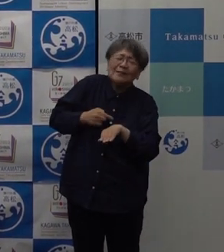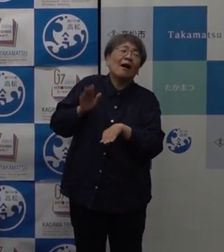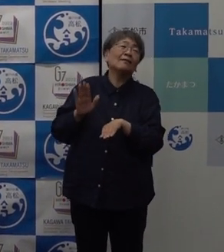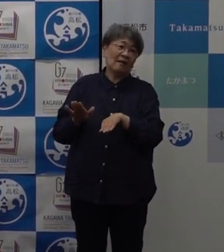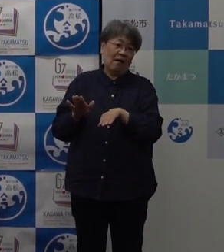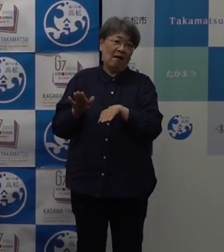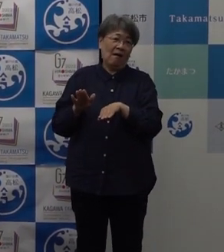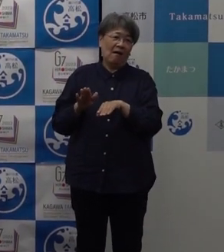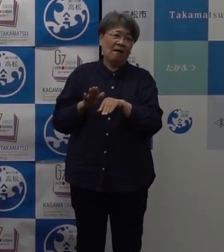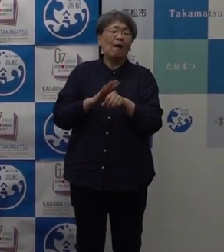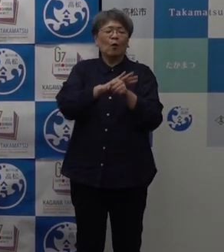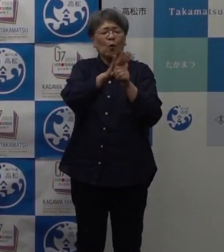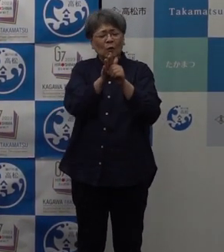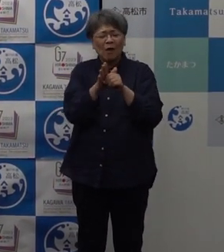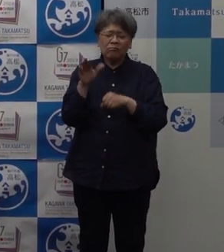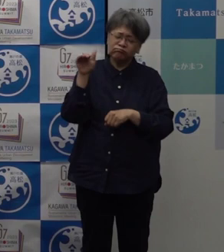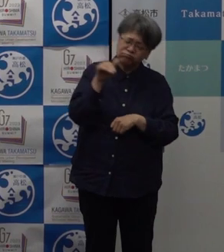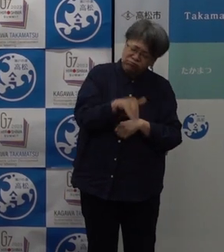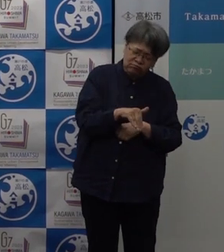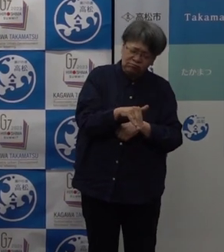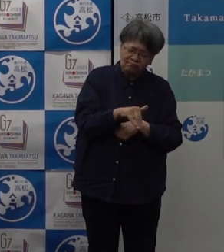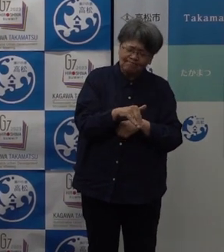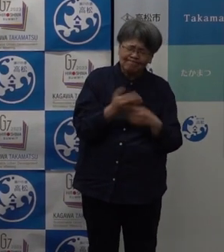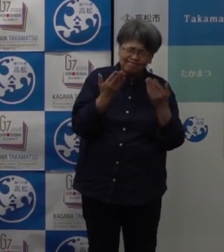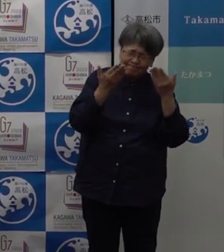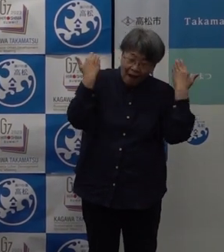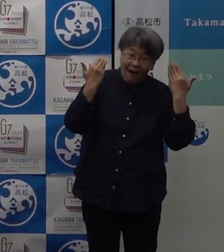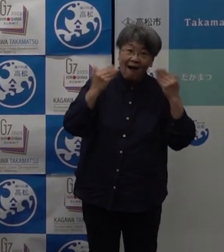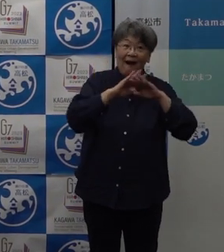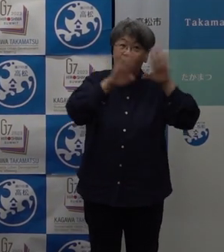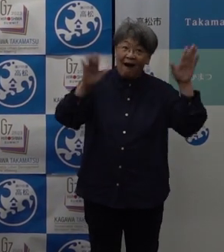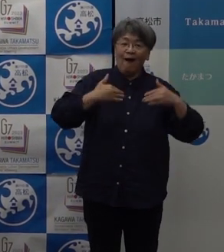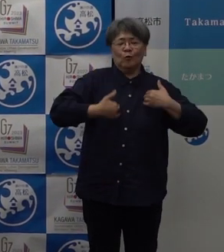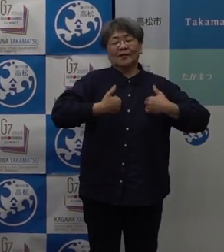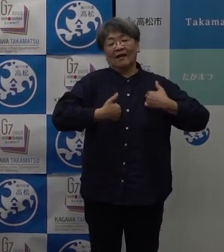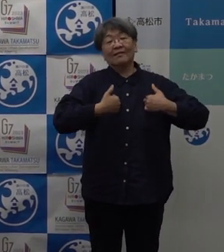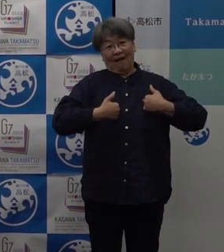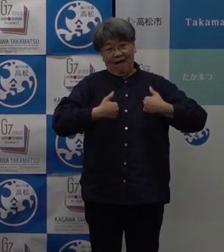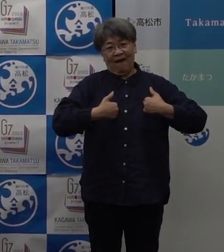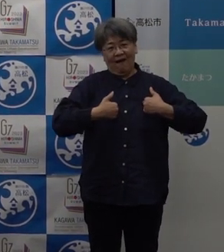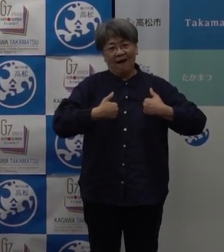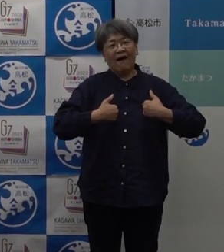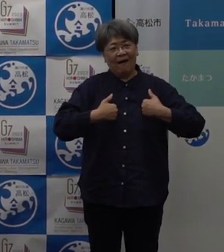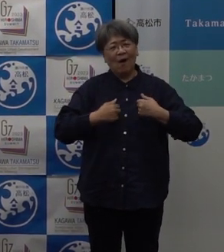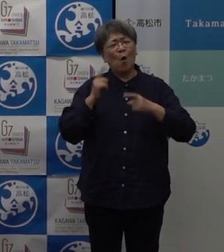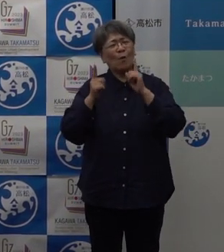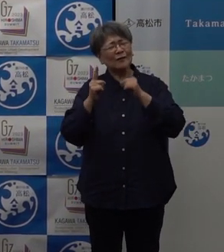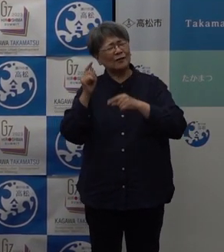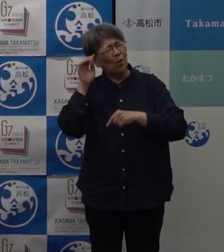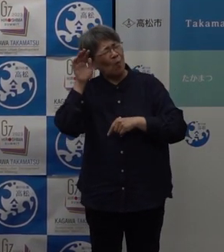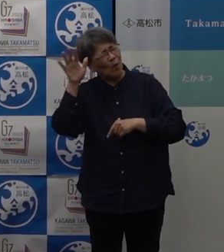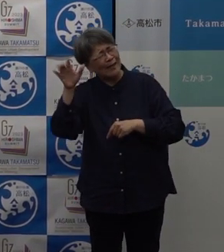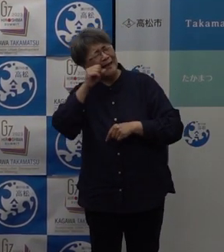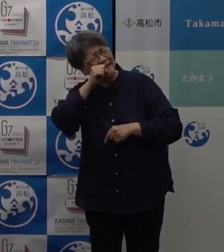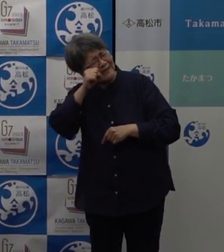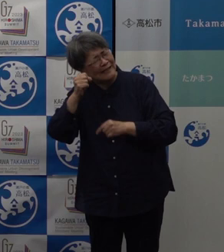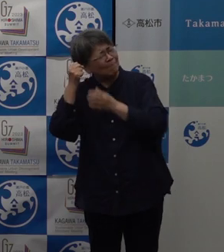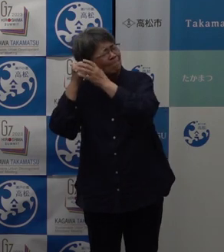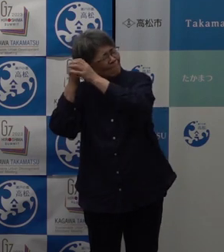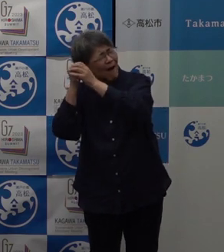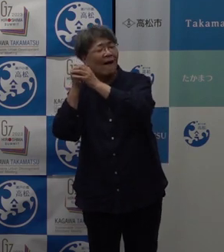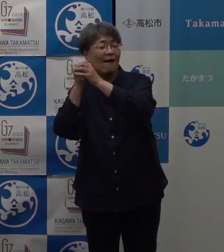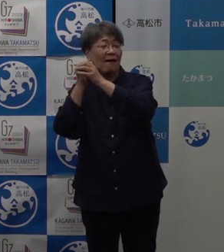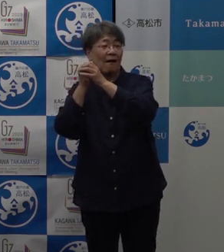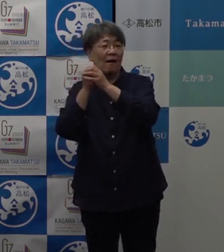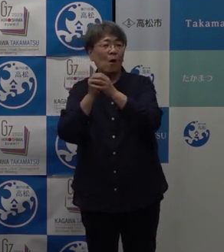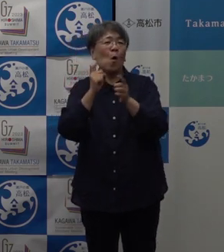分が晴れた、活気が戻ってよかった、あるいは思い出に残る祭りになったなど、祭りの復活を喜ぶ多